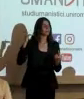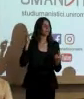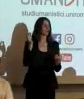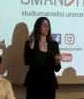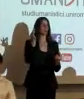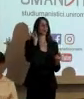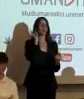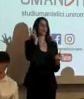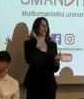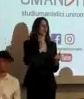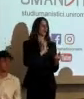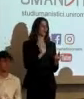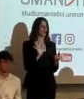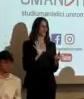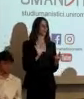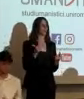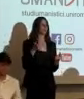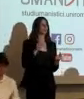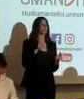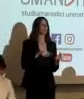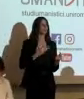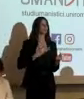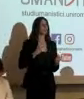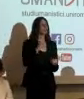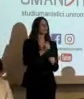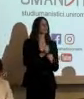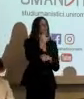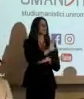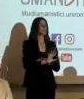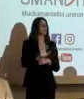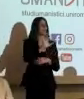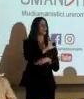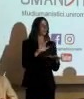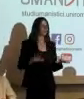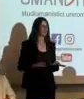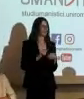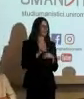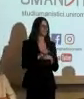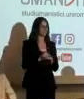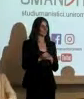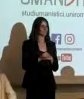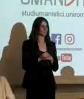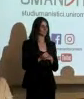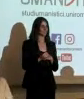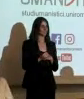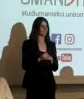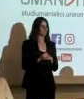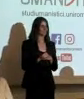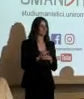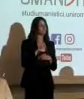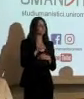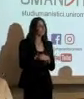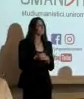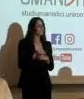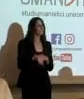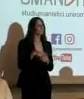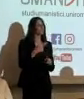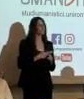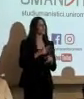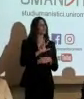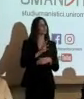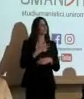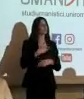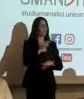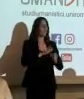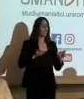storia dell'intera Europa, e studiarlo a Roma 3 significa poterlo fare con i più grandi specialisti talvolta di queste materie, di queste discipline, con i